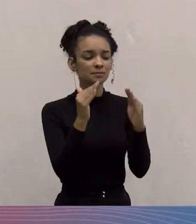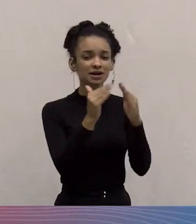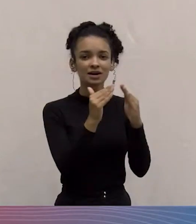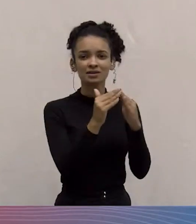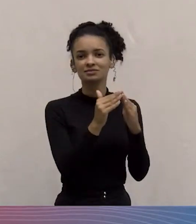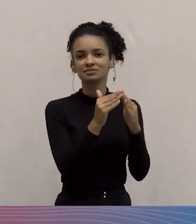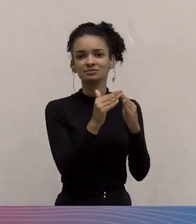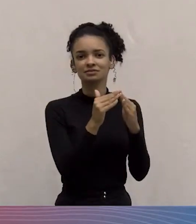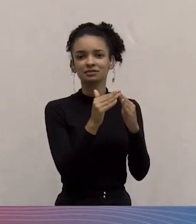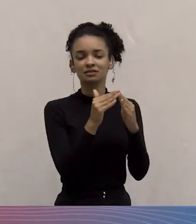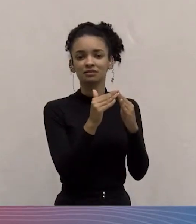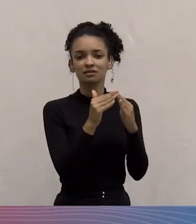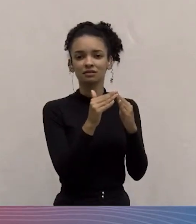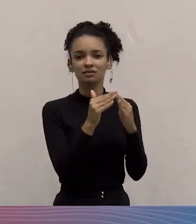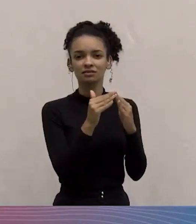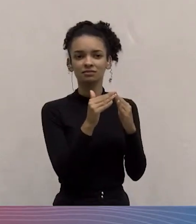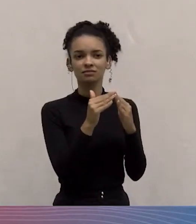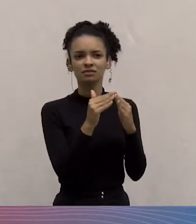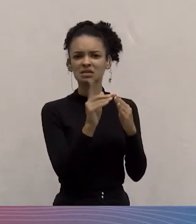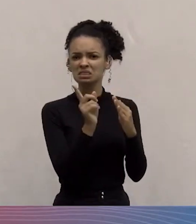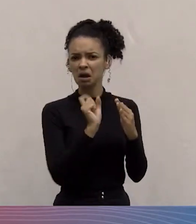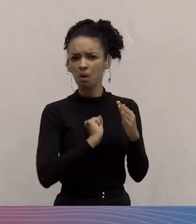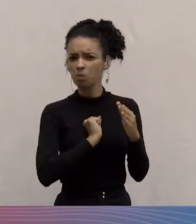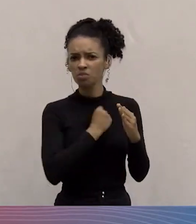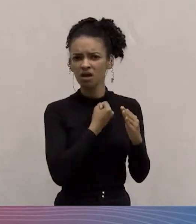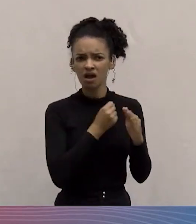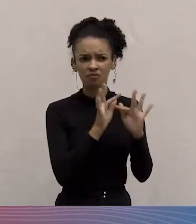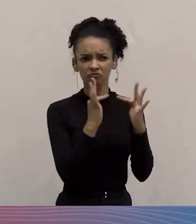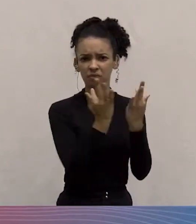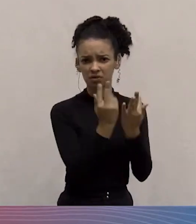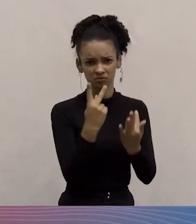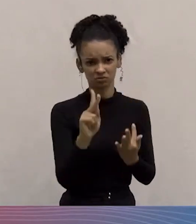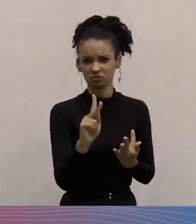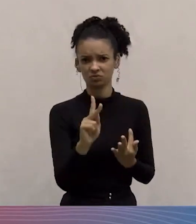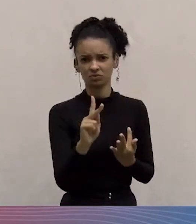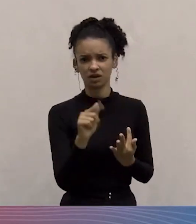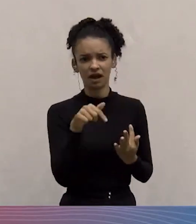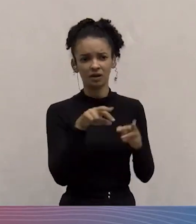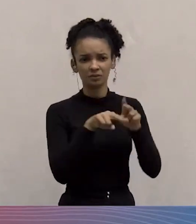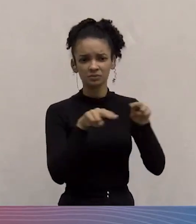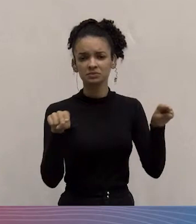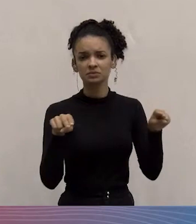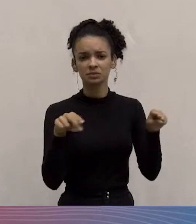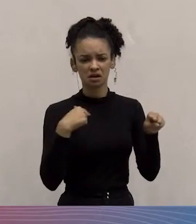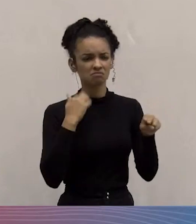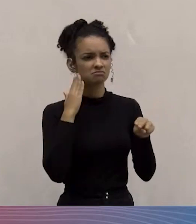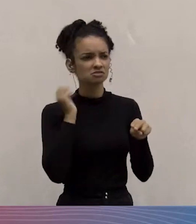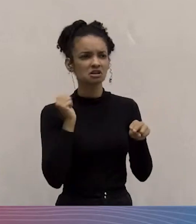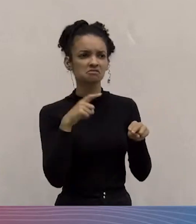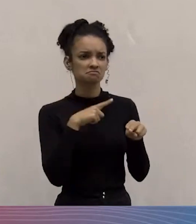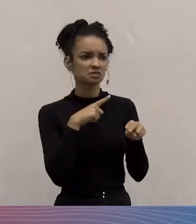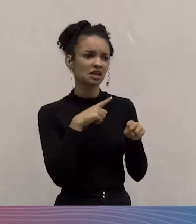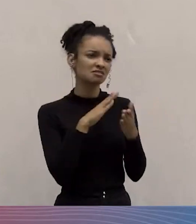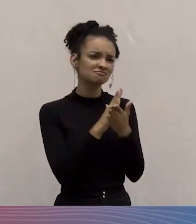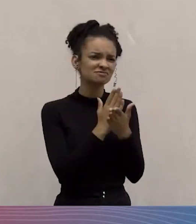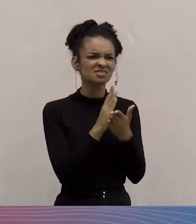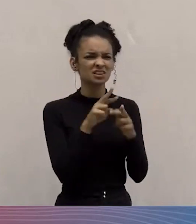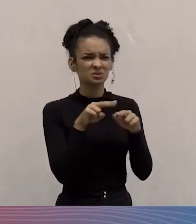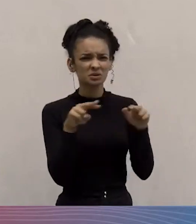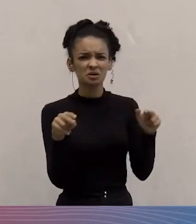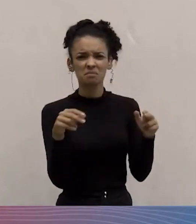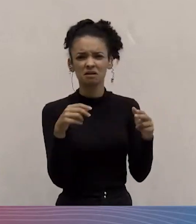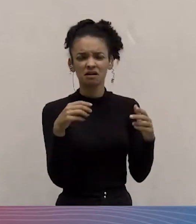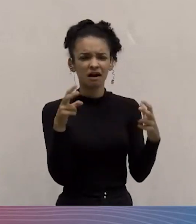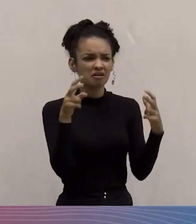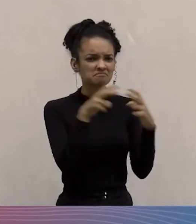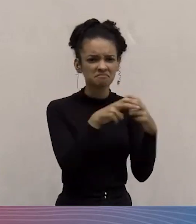casa. Não odeia membro da sua família. Eu sei que há irmãos muitas vezes que brigam o dia